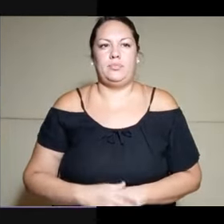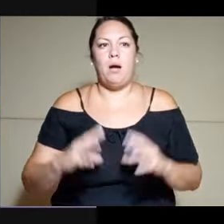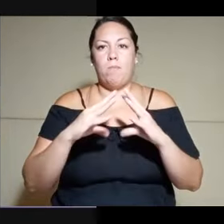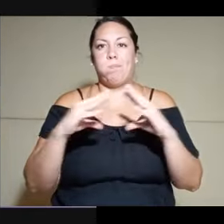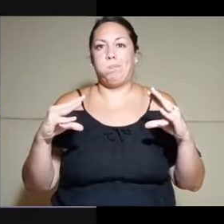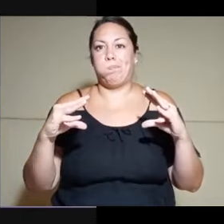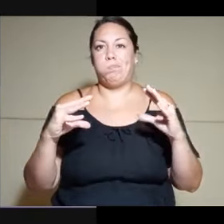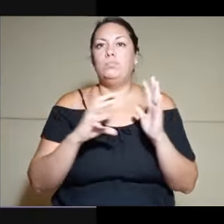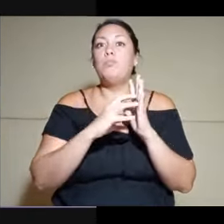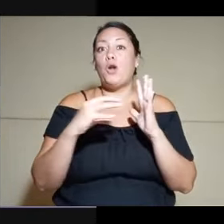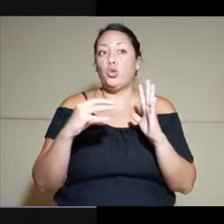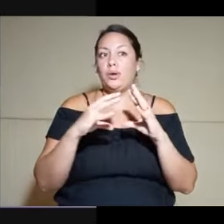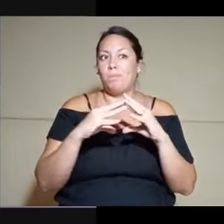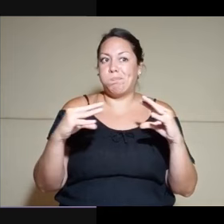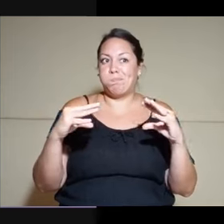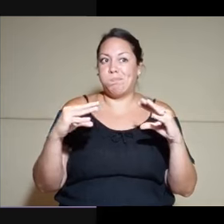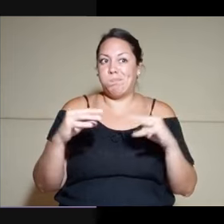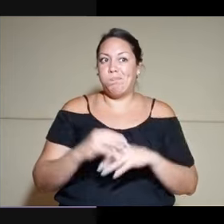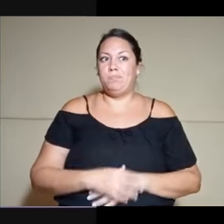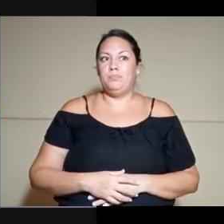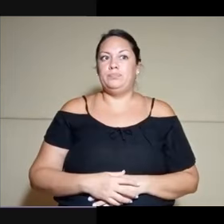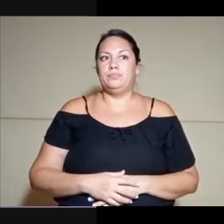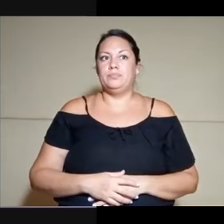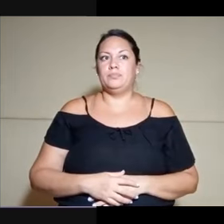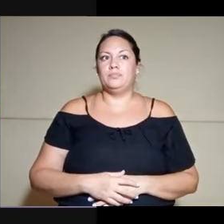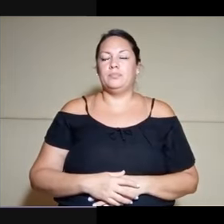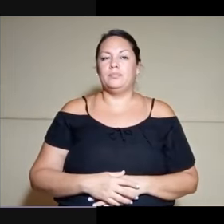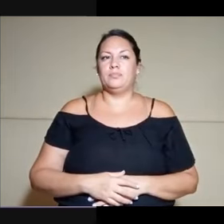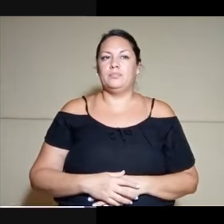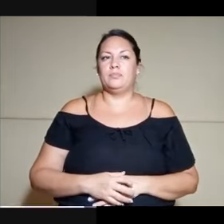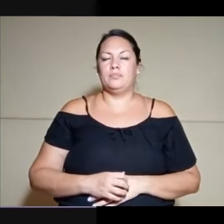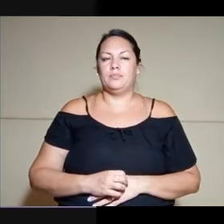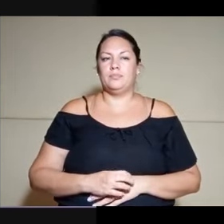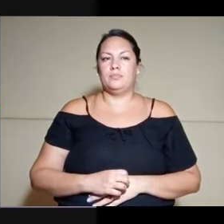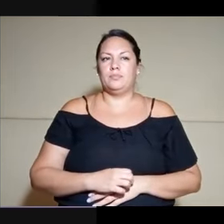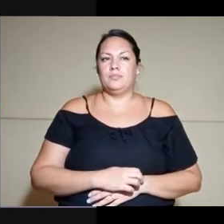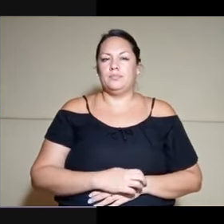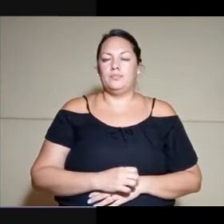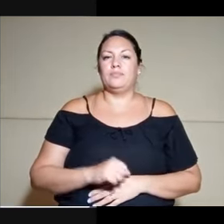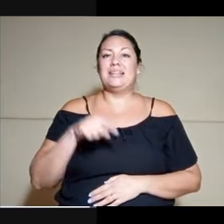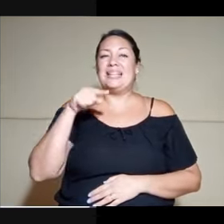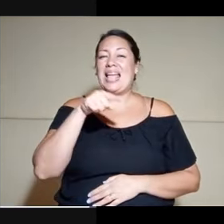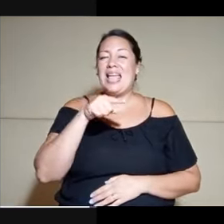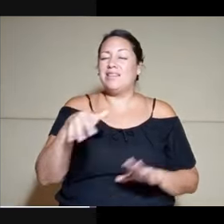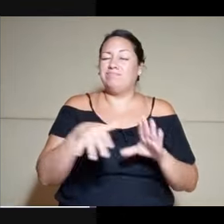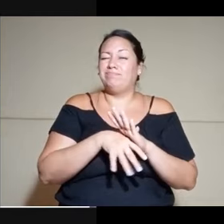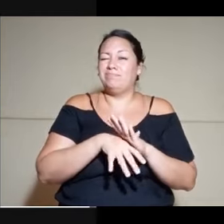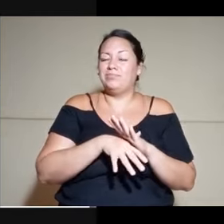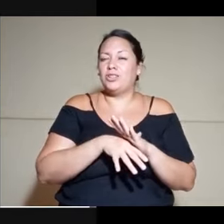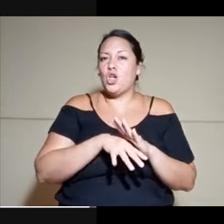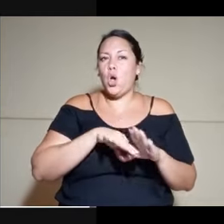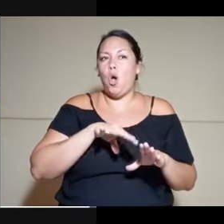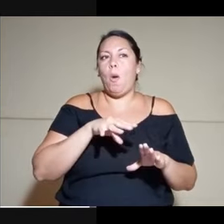habíamos visto recién en el esquema. Fíjense entonces, ahí tienen la protuberancia y acá tienen